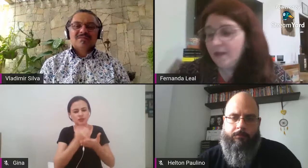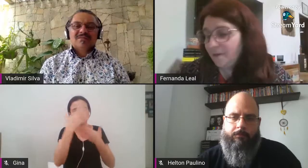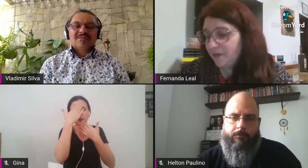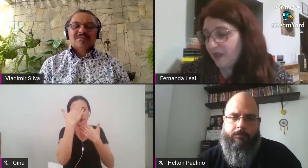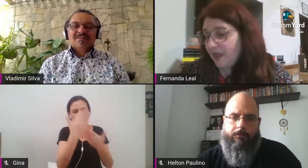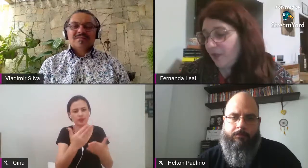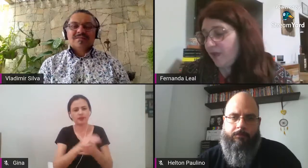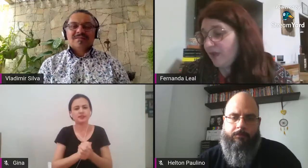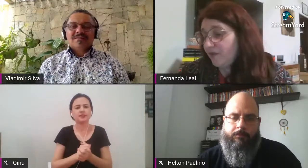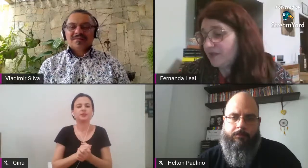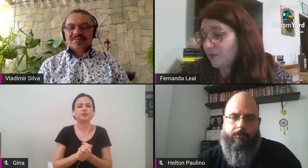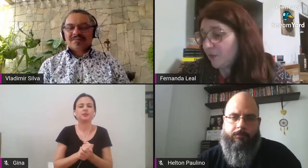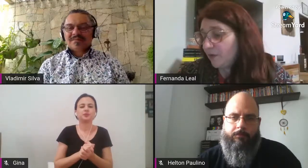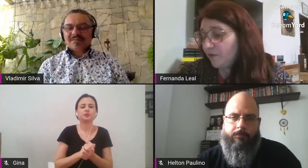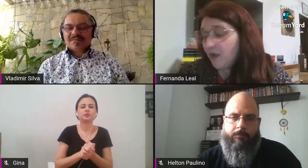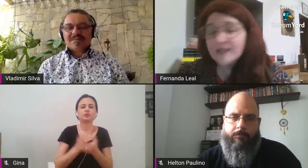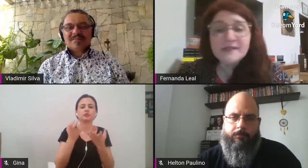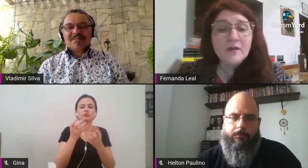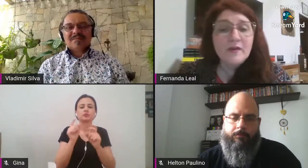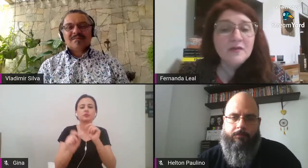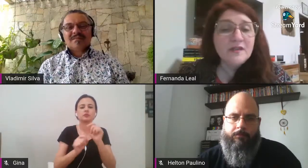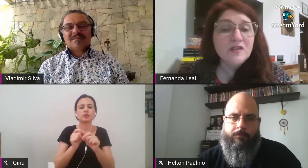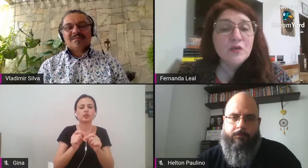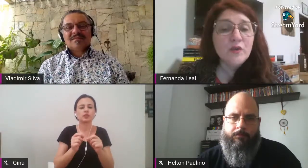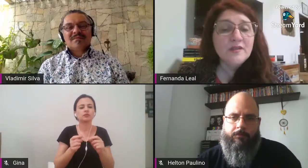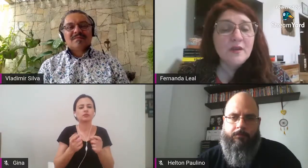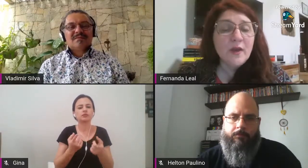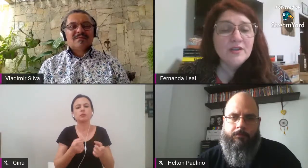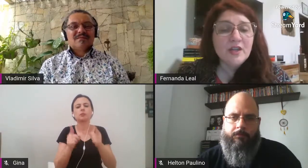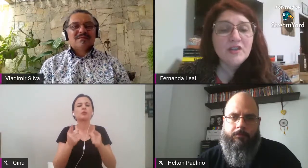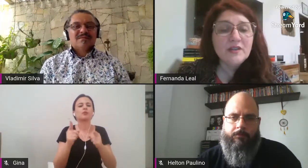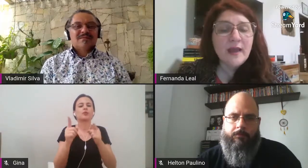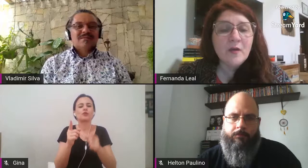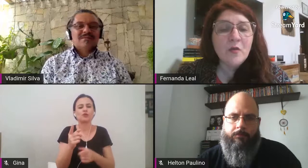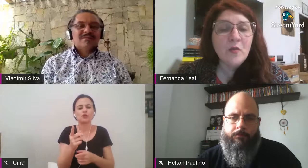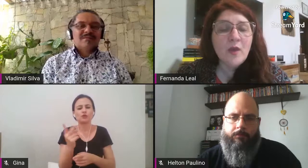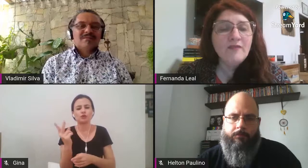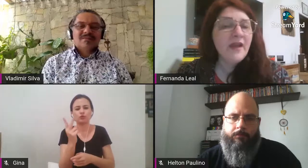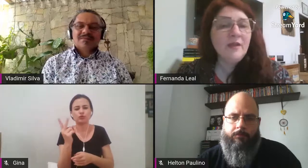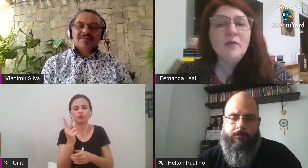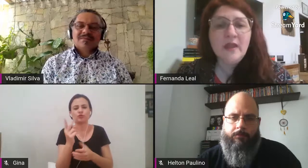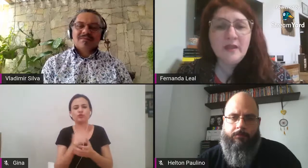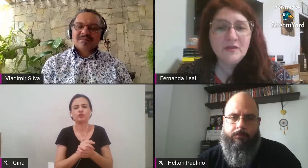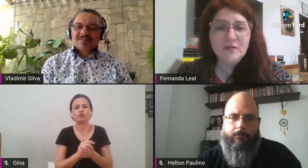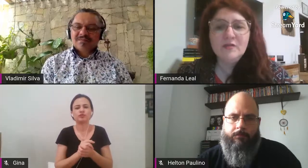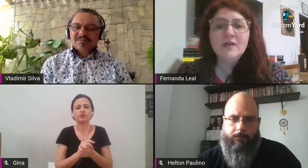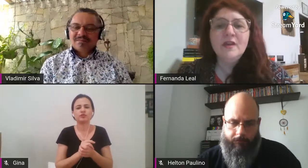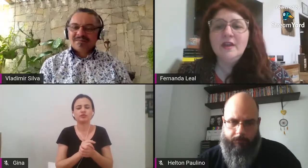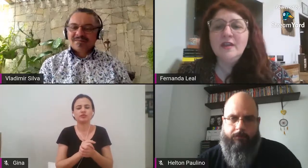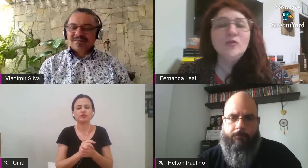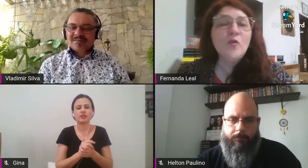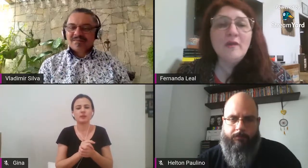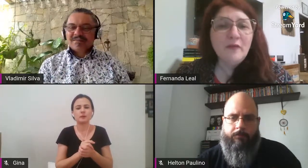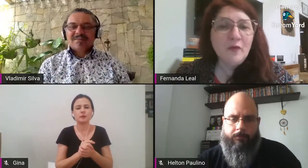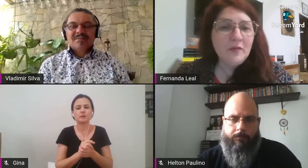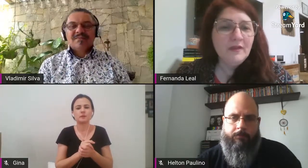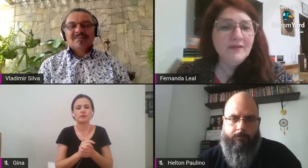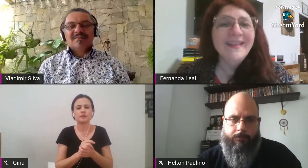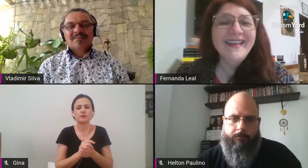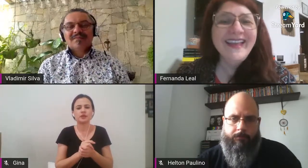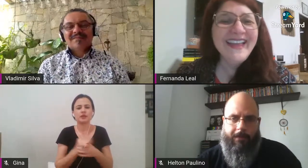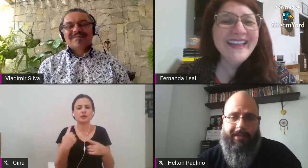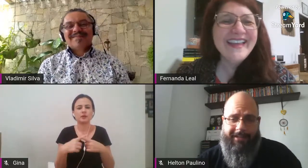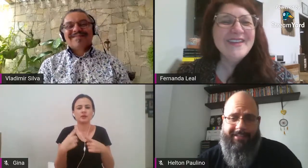fazendo aqui. Eu queria fazer uma provocação a vocês dois, que eu acho que a gente está com a faca e o queijo, e eu estou com a